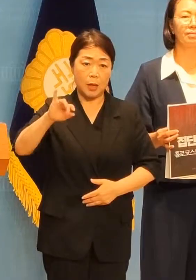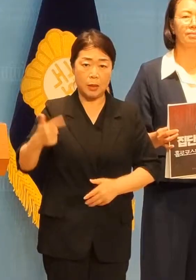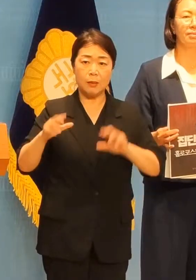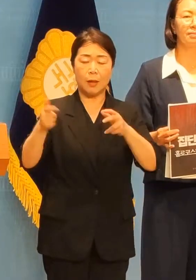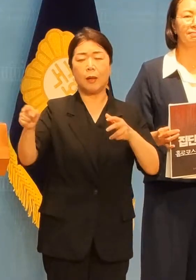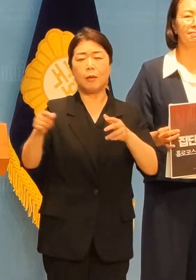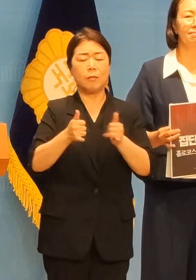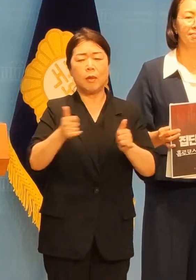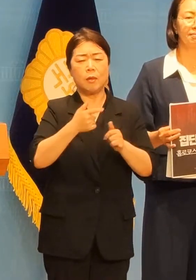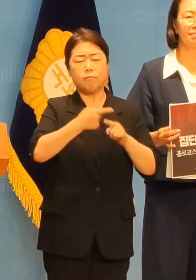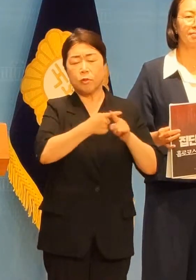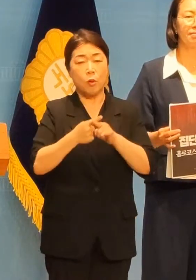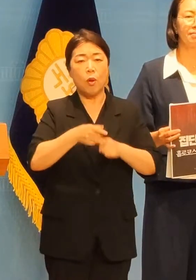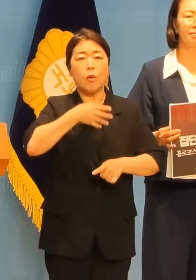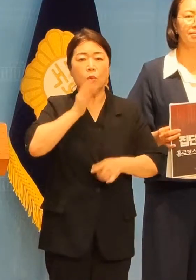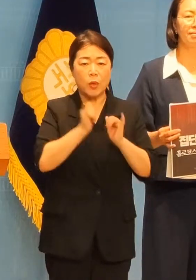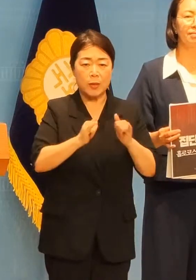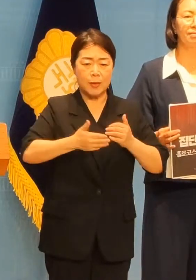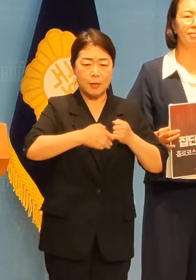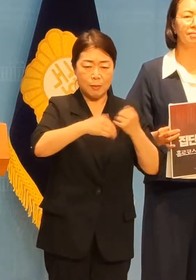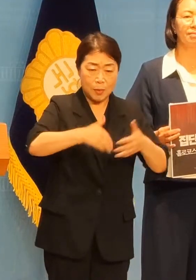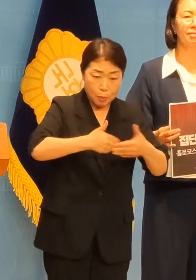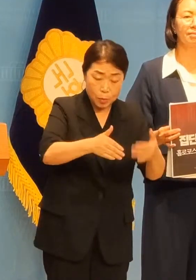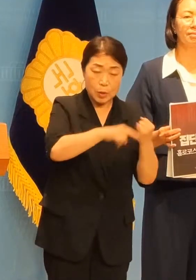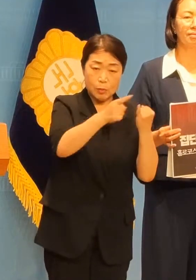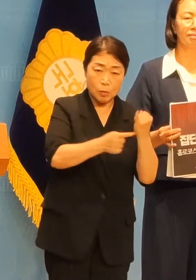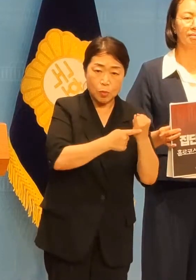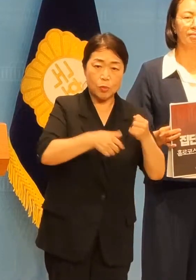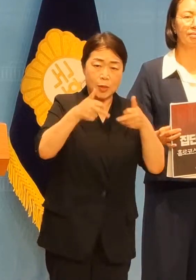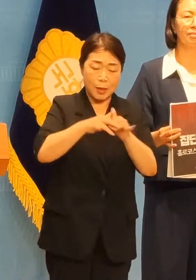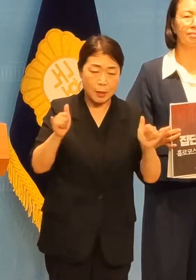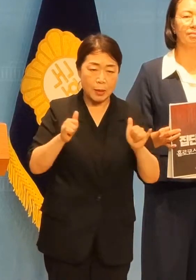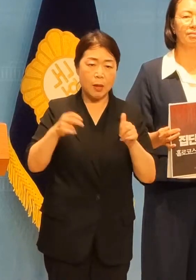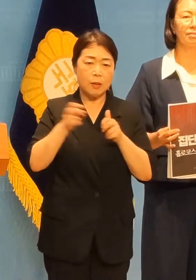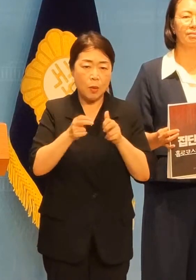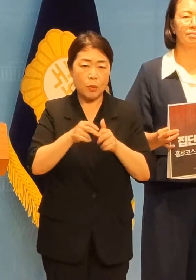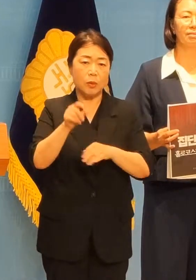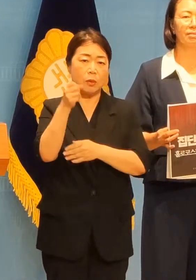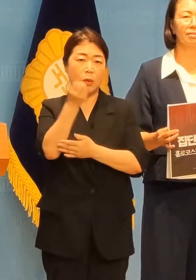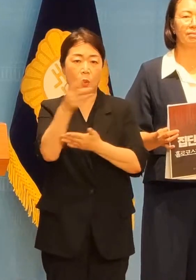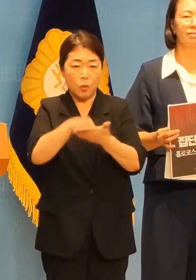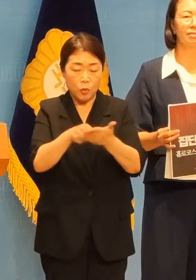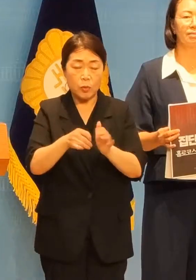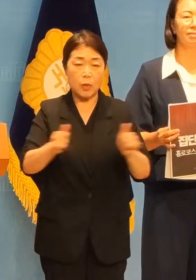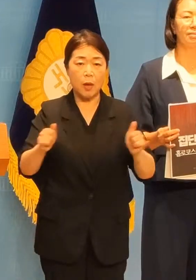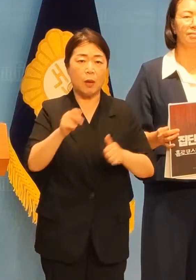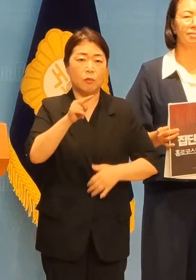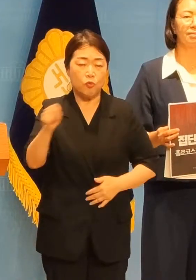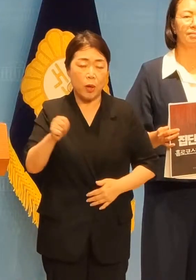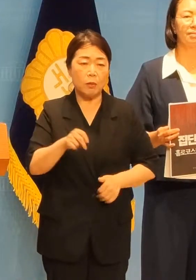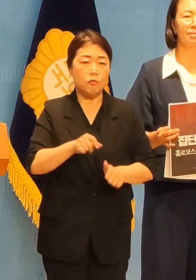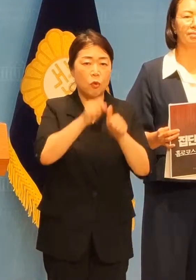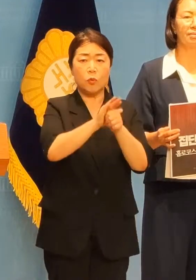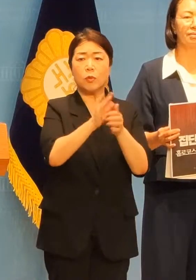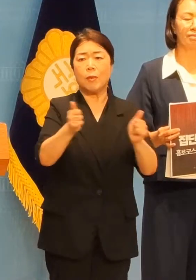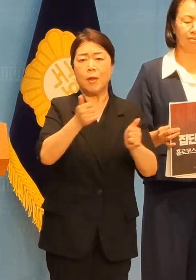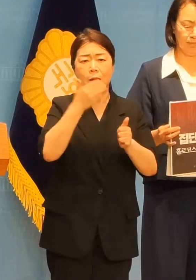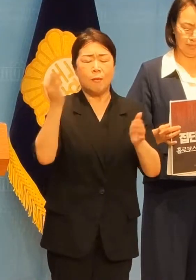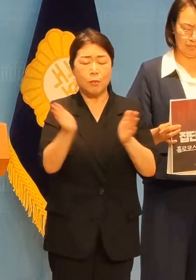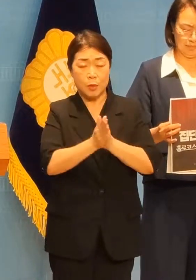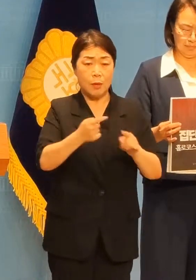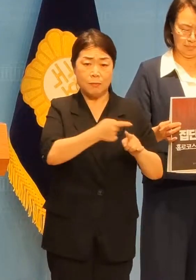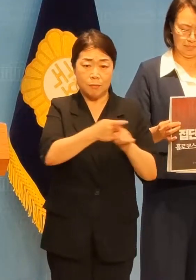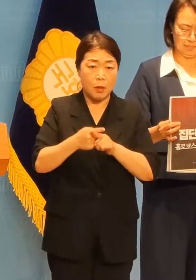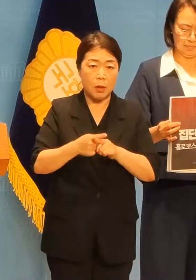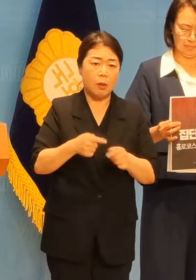임산부, 장애인, 어린이, 의료진, 언론인, UN 구호 요원까지 살해되고